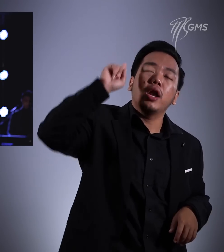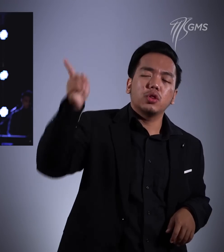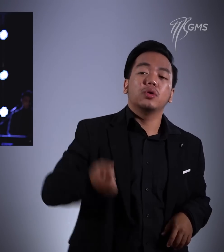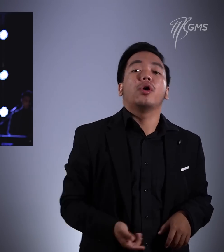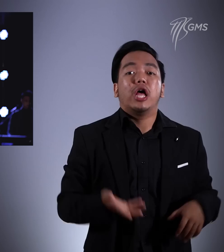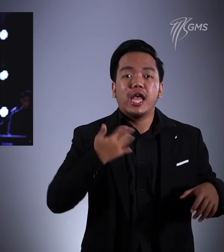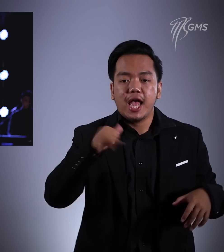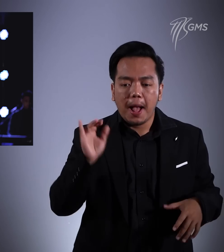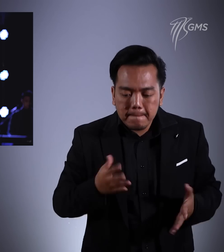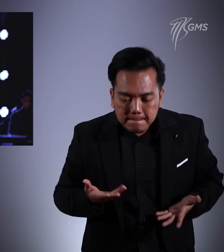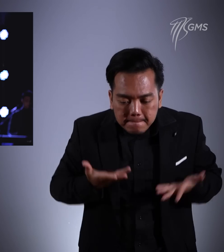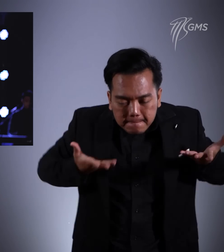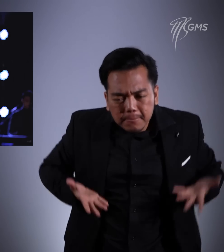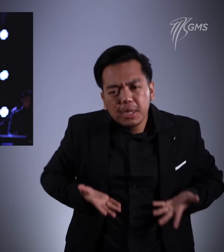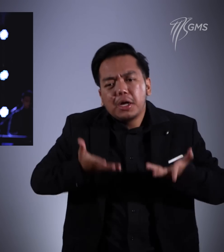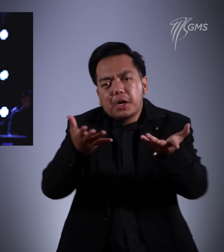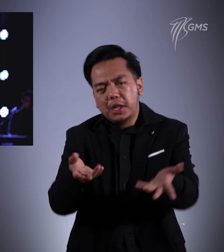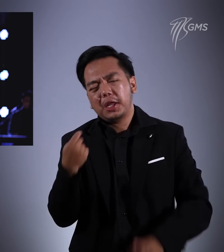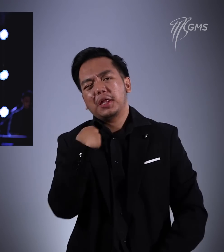damai sejahtera kalau nggak takut dulu sama Tuhan Yesus.